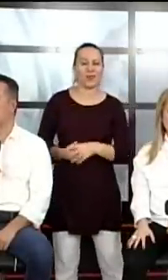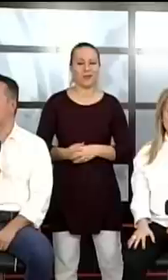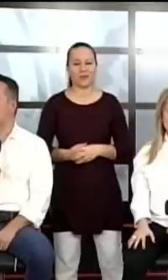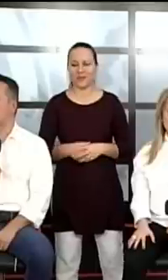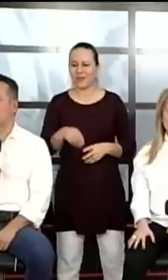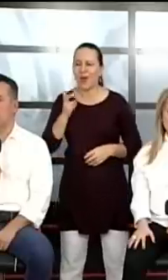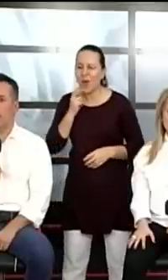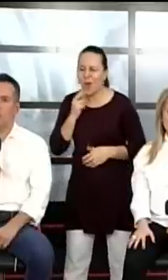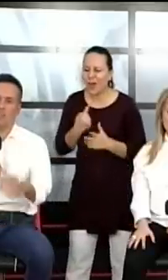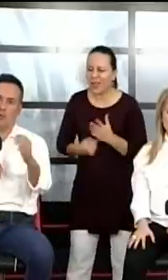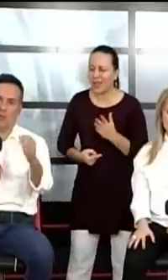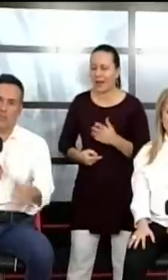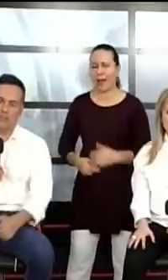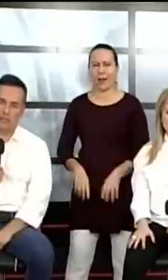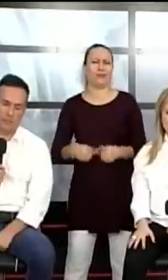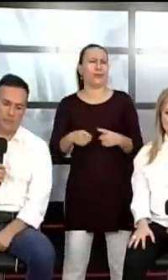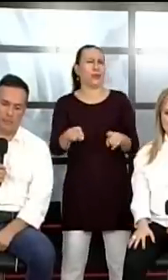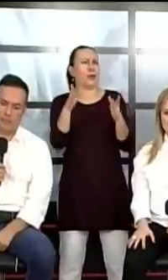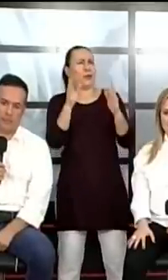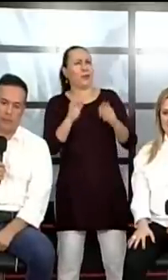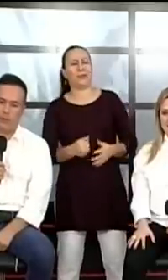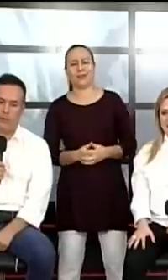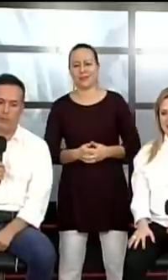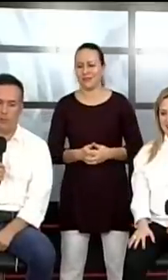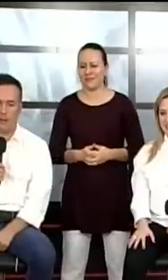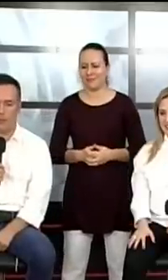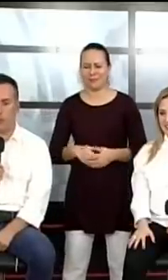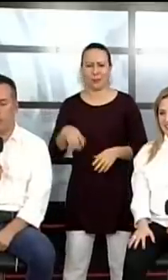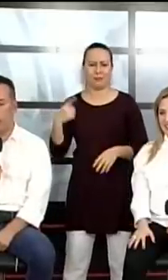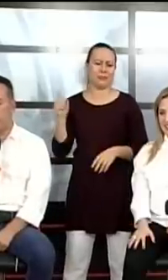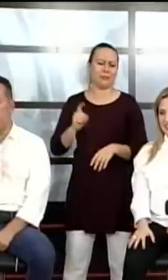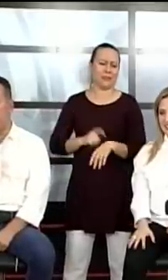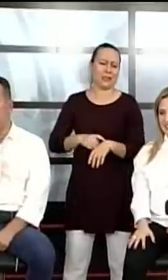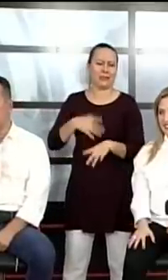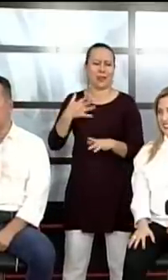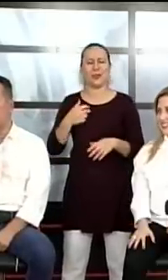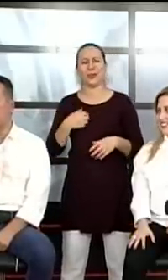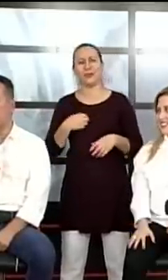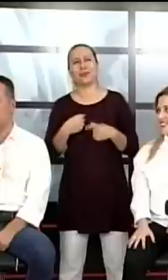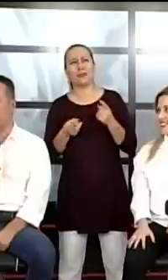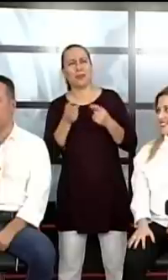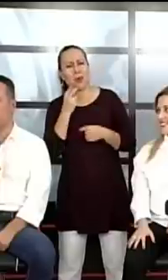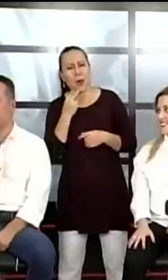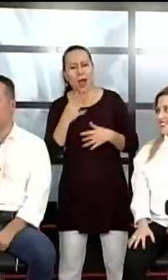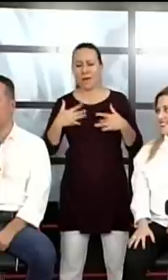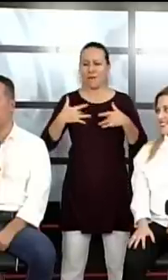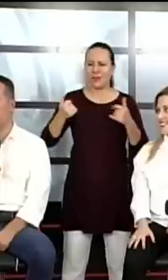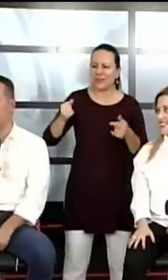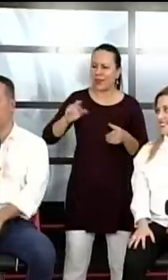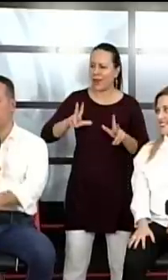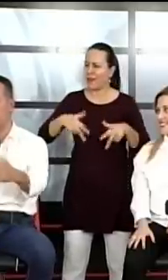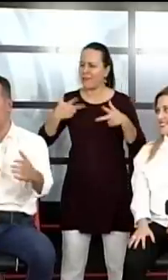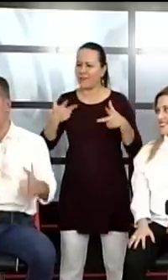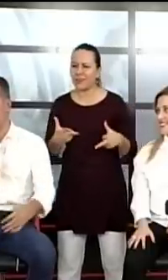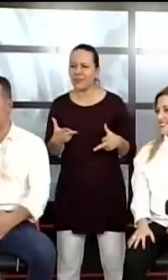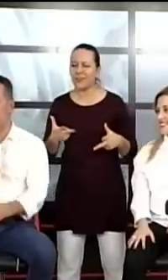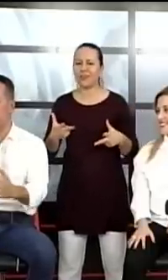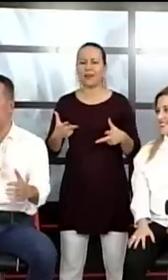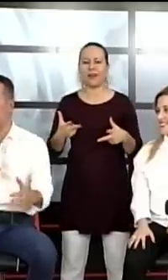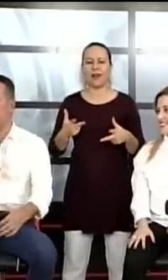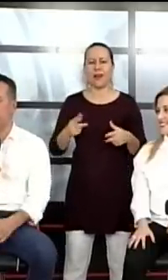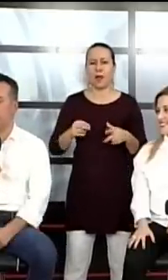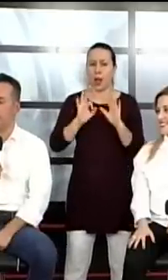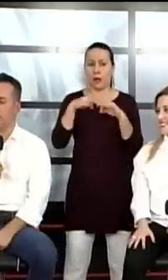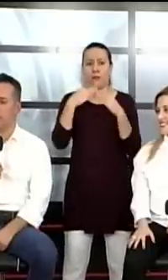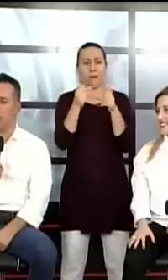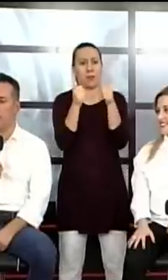¿Qué lo hace reír? Ah, muchas cosas. Todo el tiempo me río de la felicidad que nos proporciona la vida y tener bien